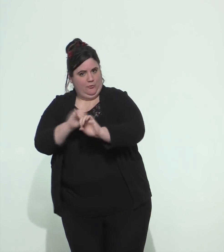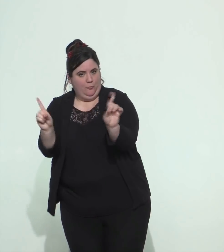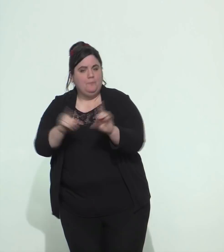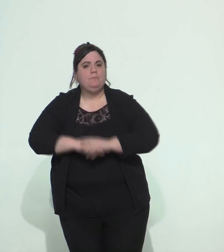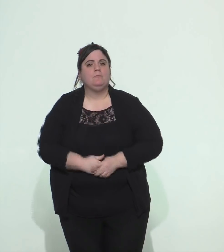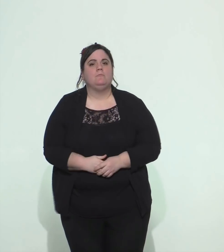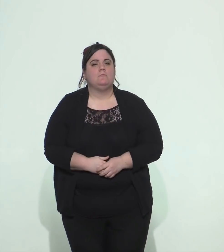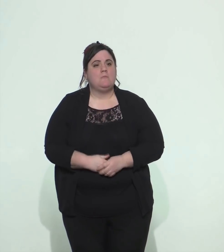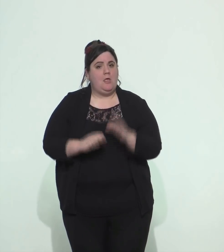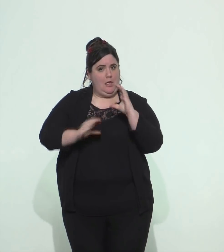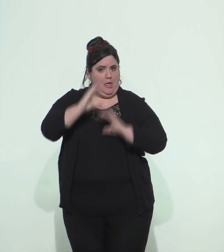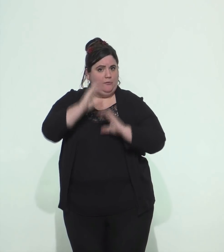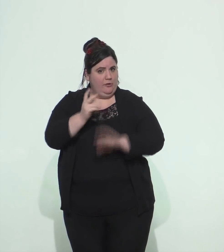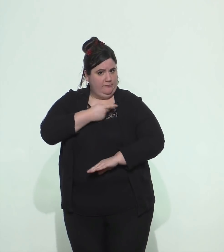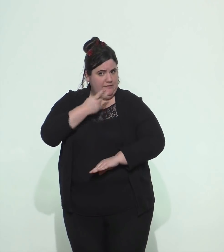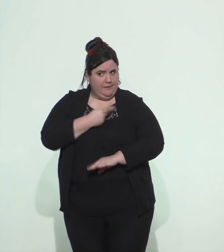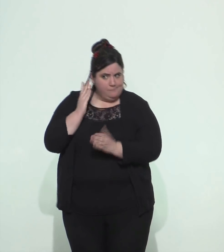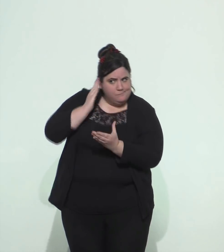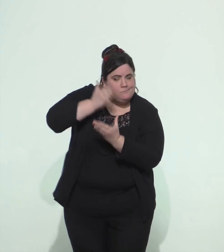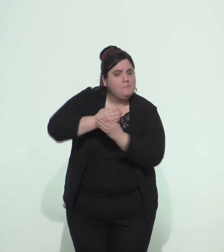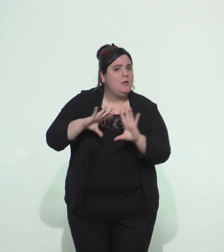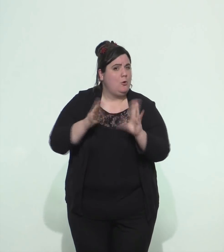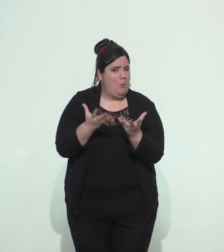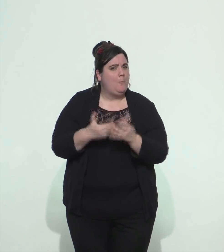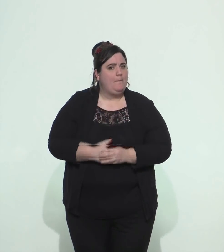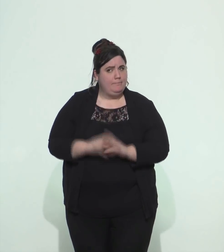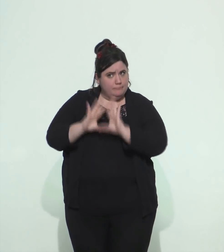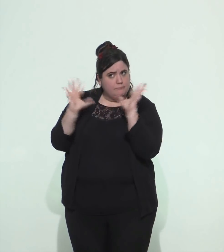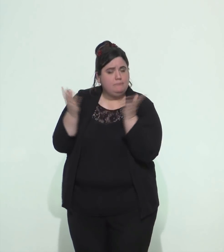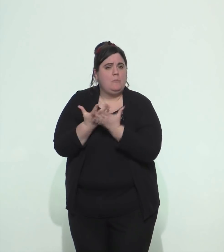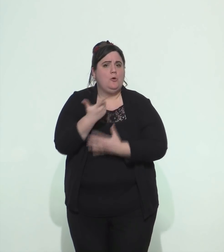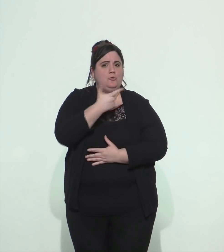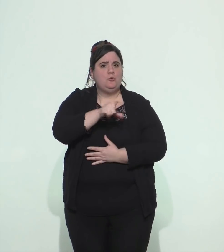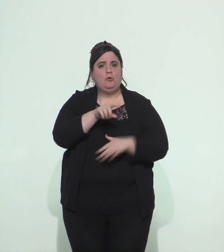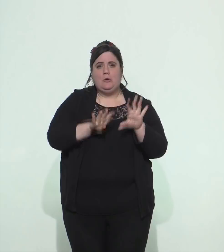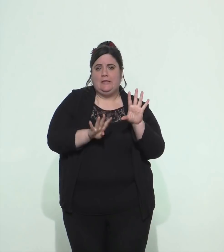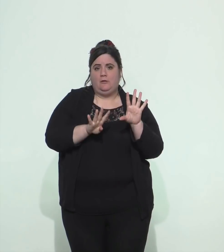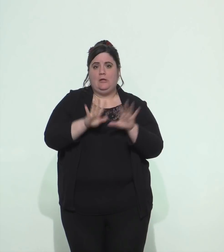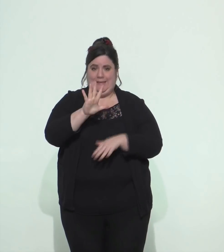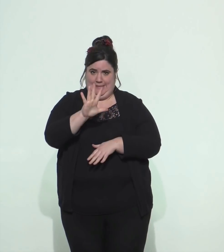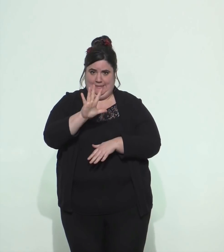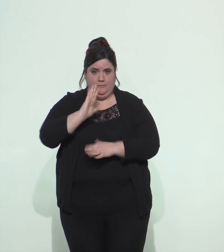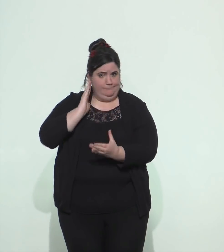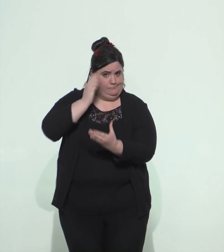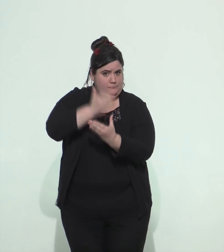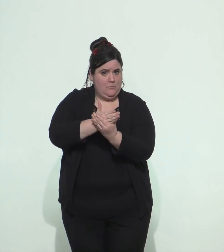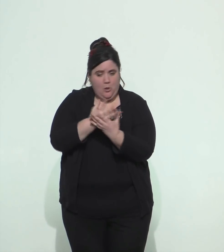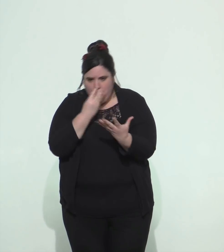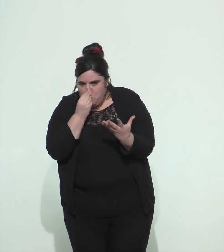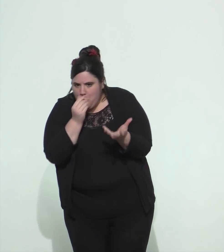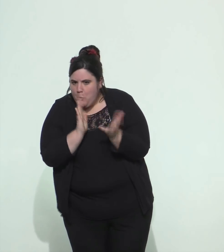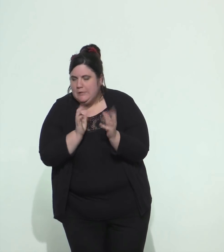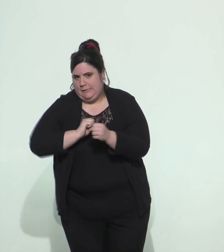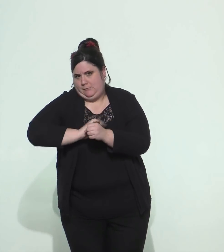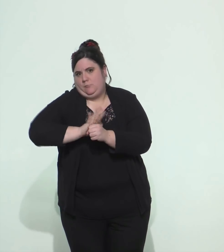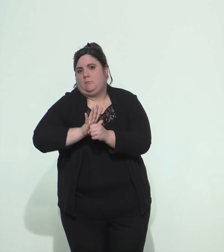avons l'activité de SOS Médecins, qui a réalisé 295 interventions pour suspicion d'infection